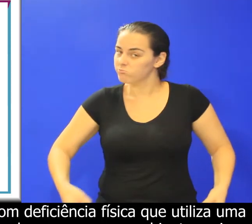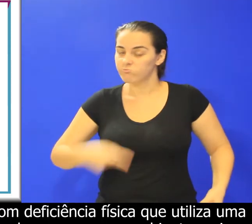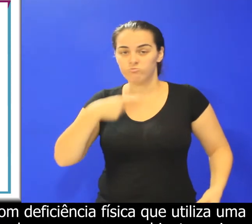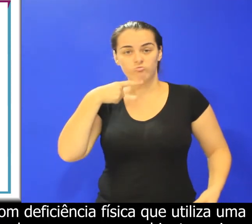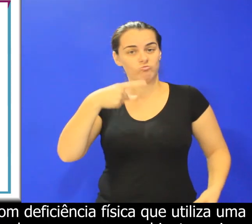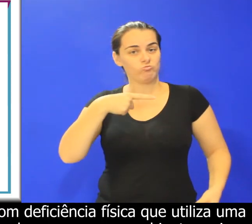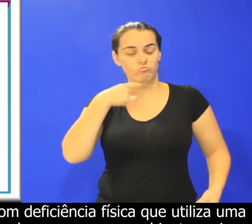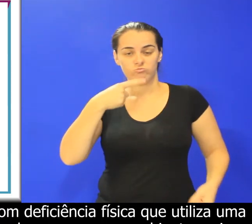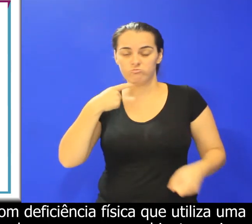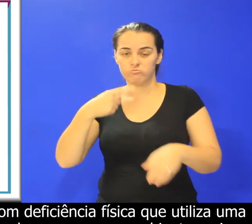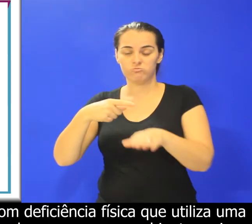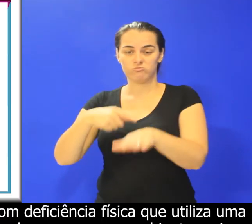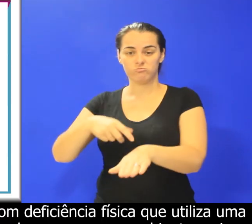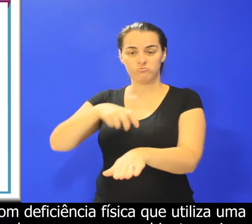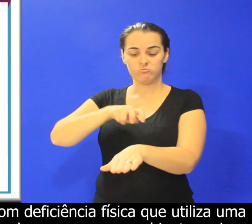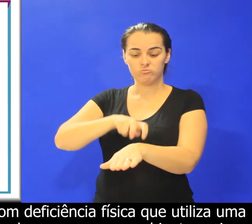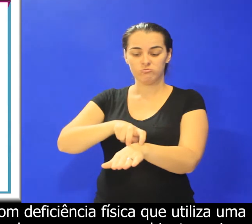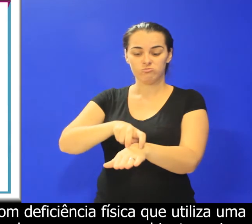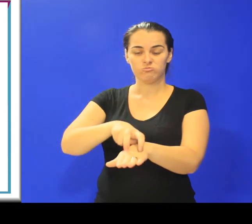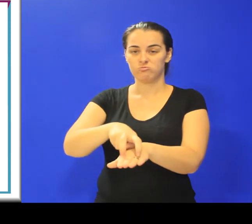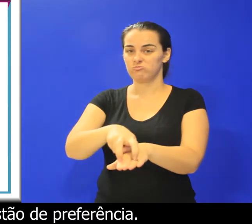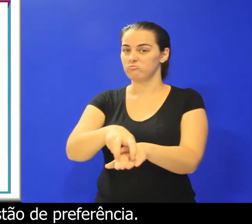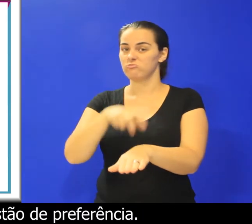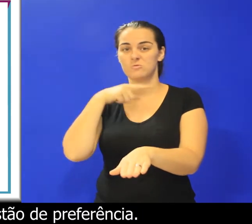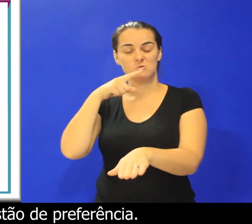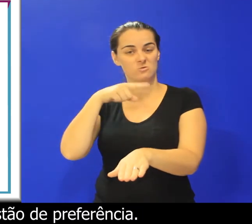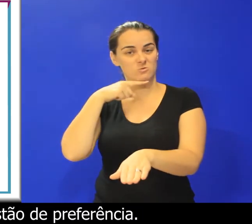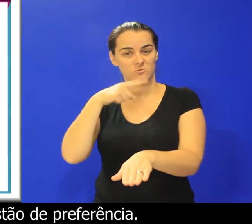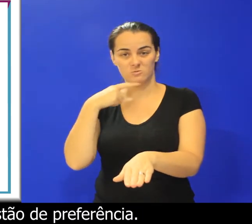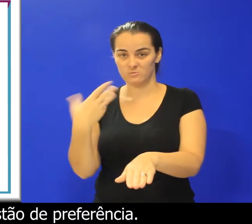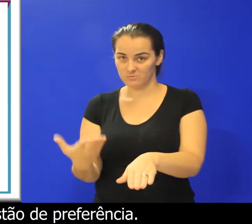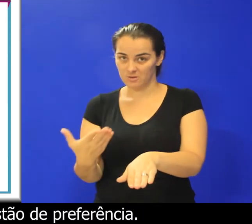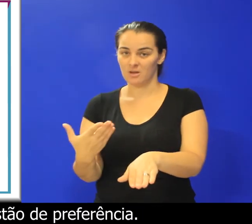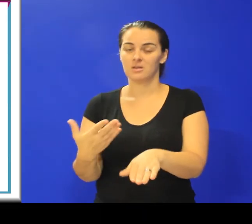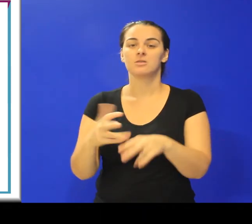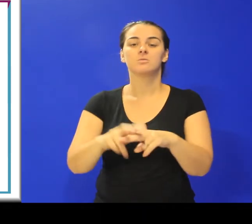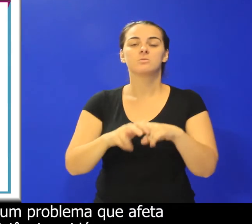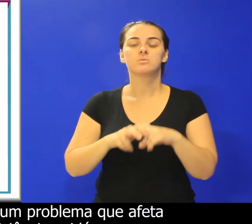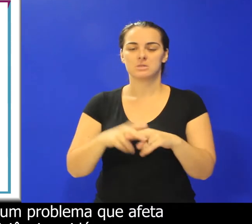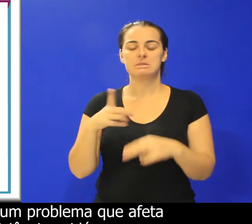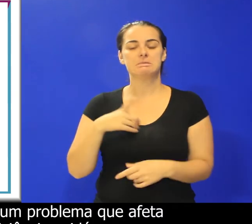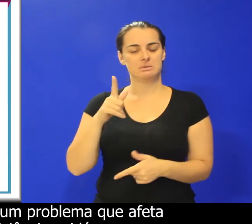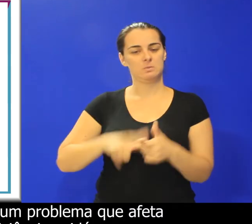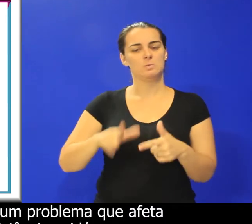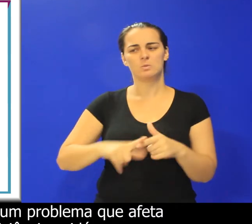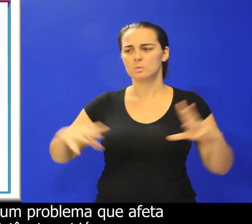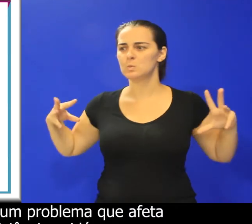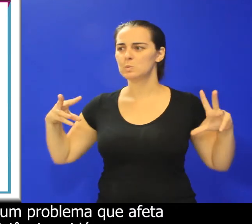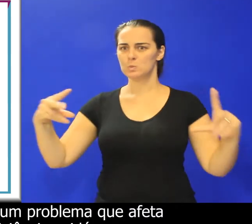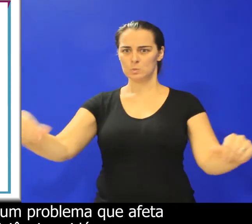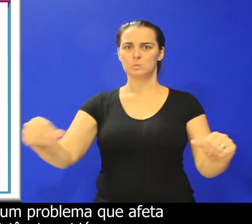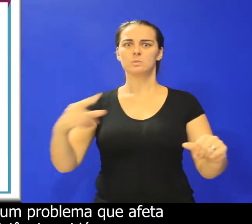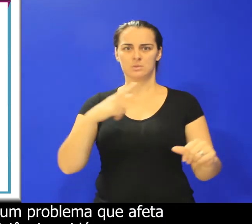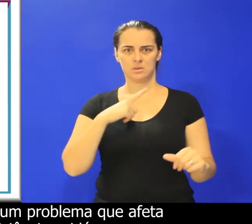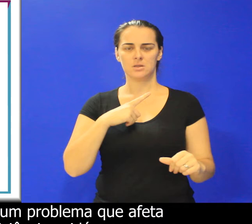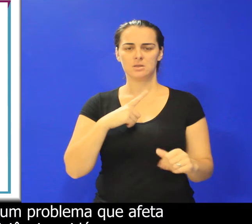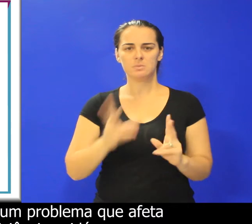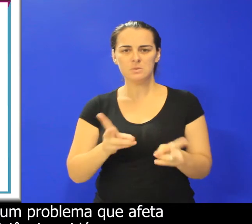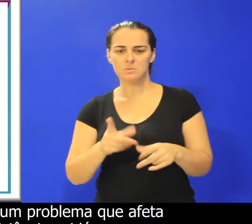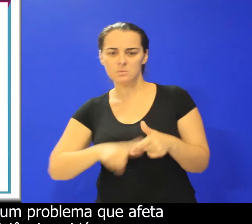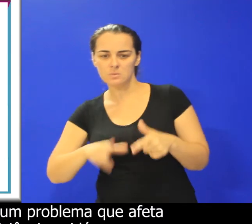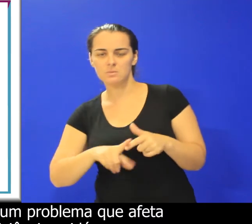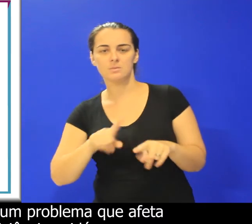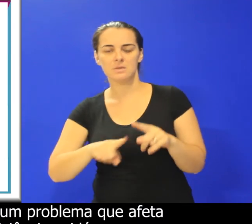de rodas não consegue se locomover num ambiente assim. Não é uma questão de preferência. De qualquer jeito, é um problema que afeta a